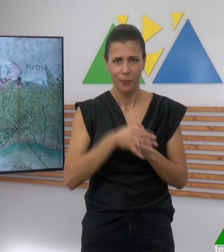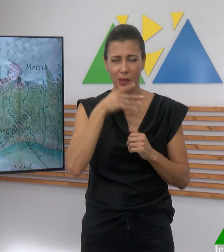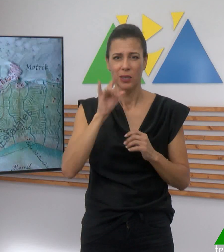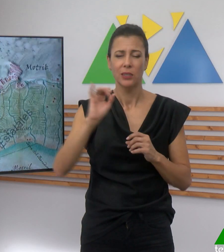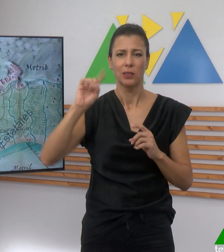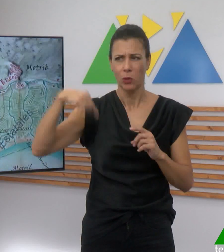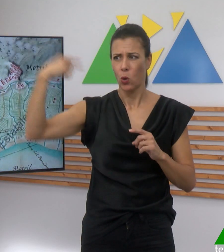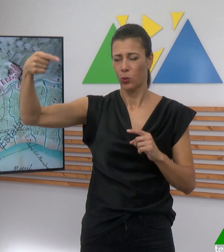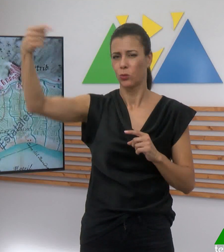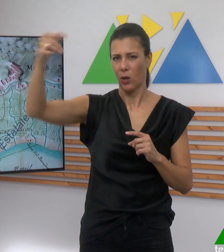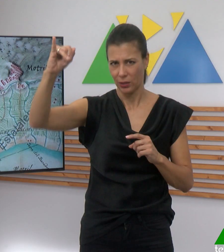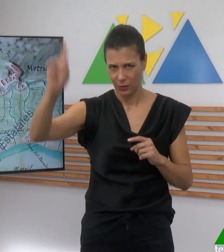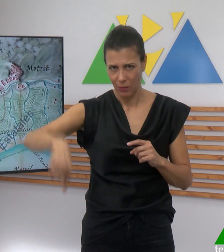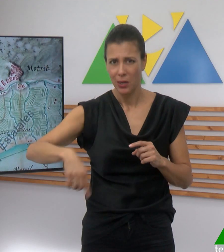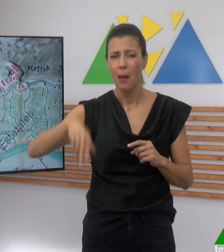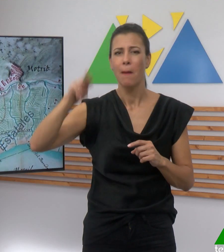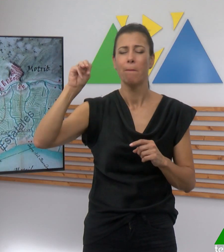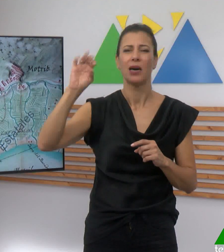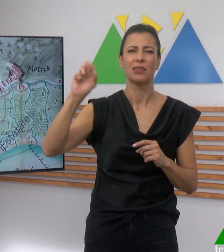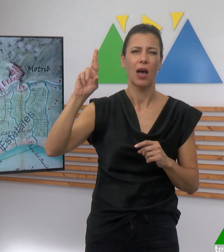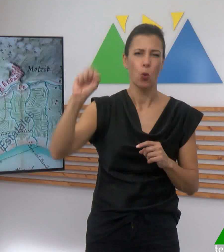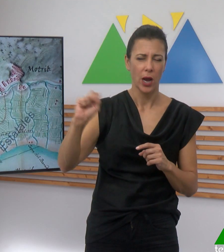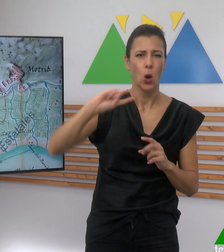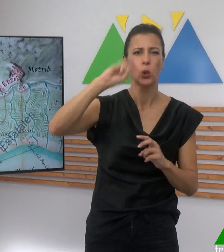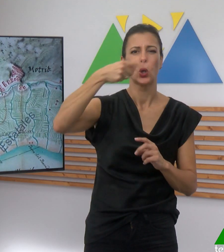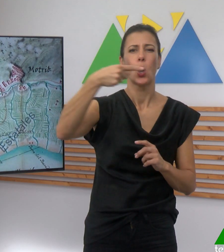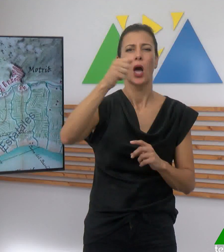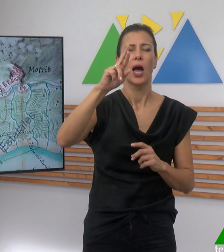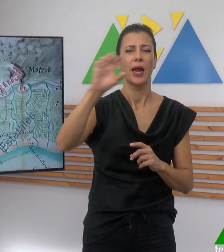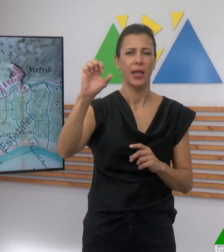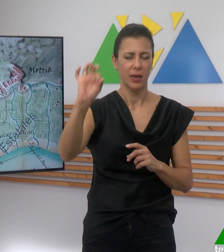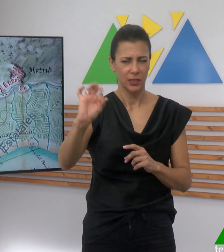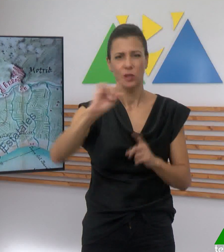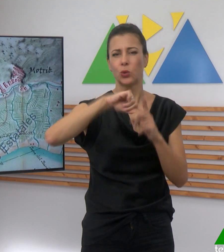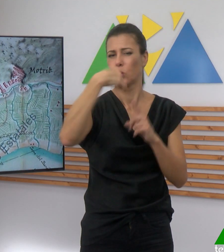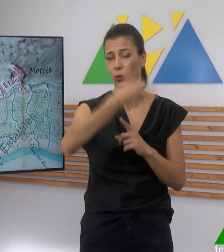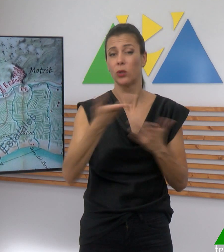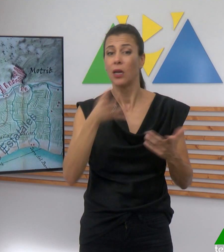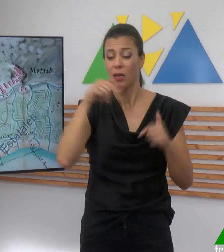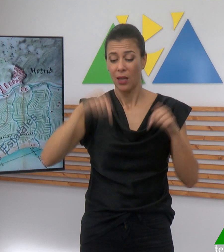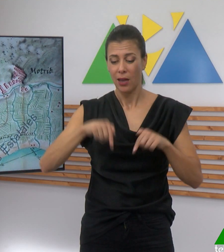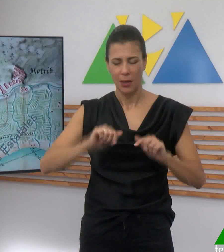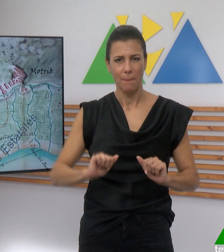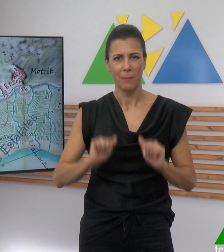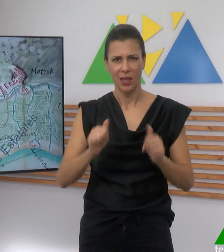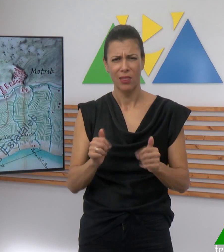panata no perdón p taura jarea pan pan y aquí pues el arranque de y había otros nombres